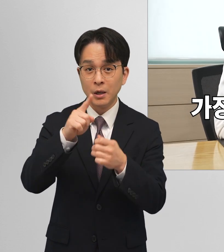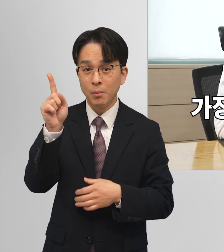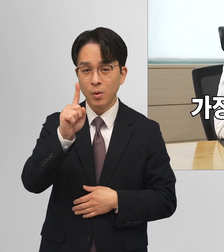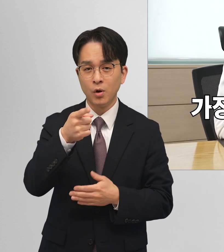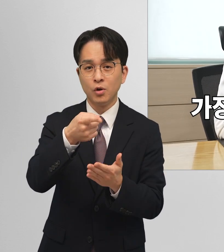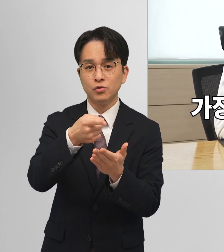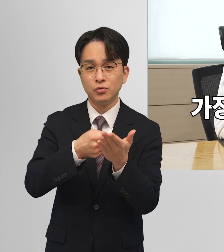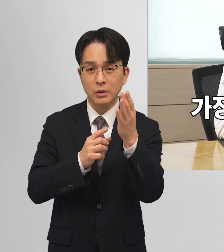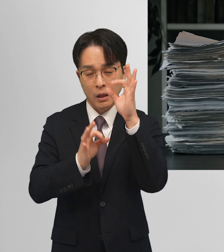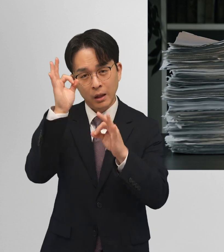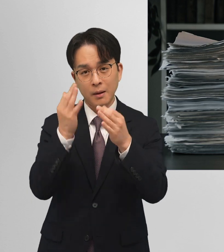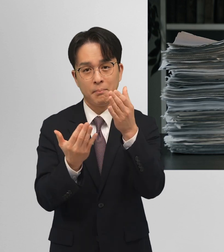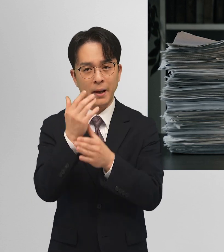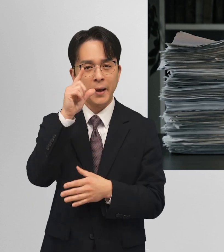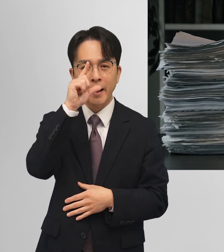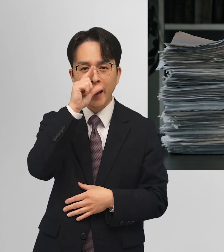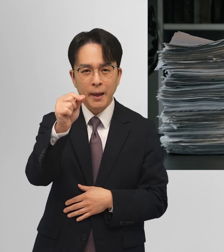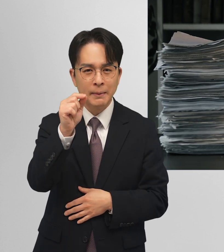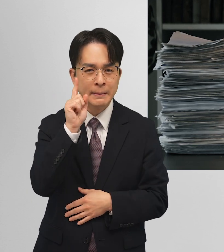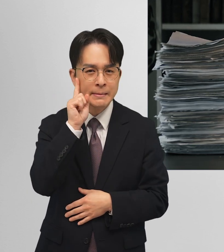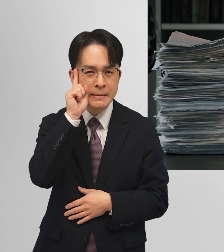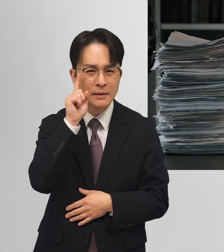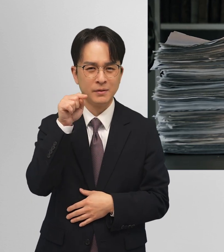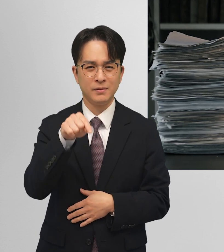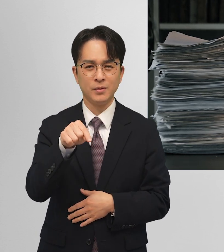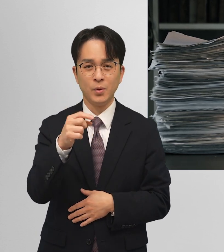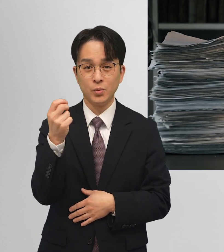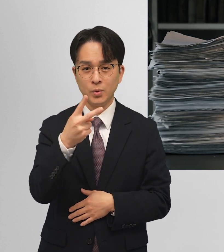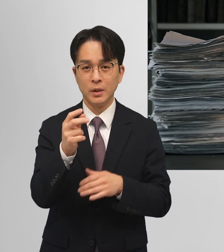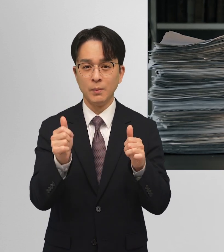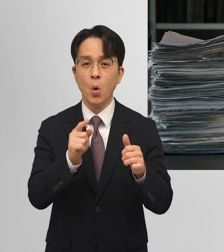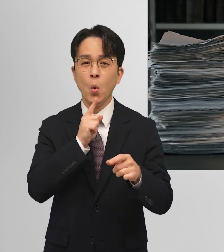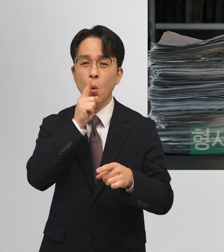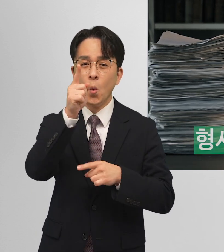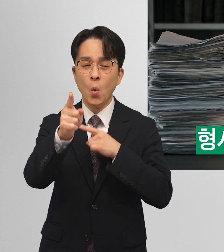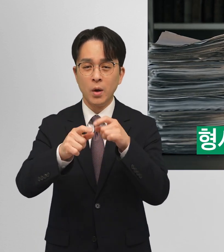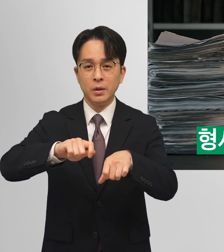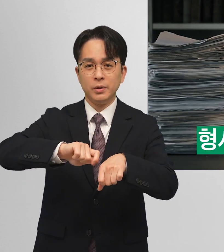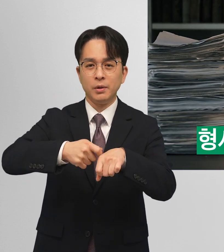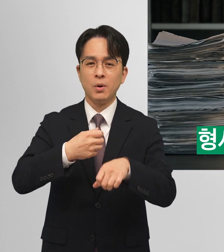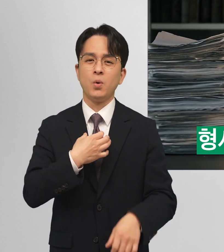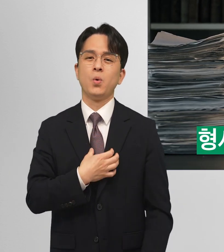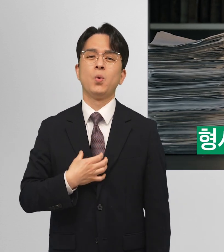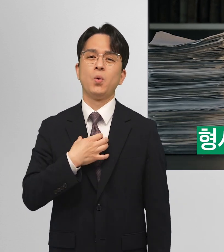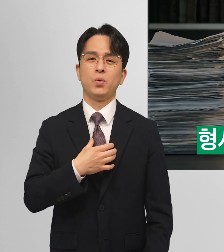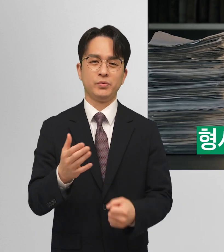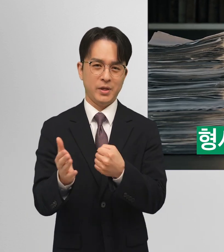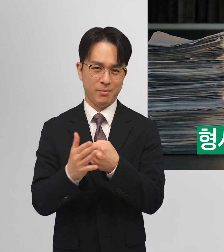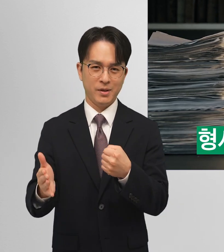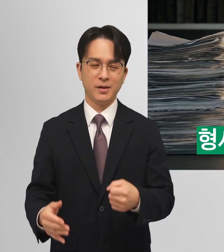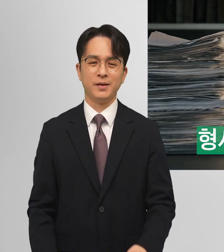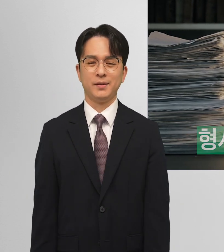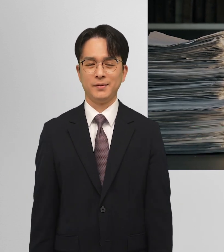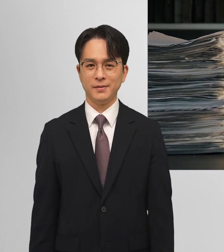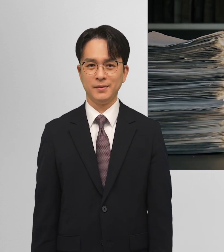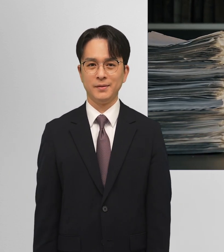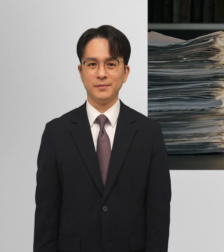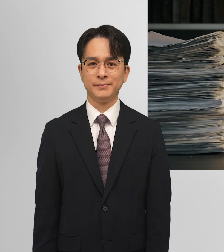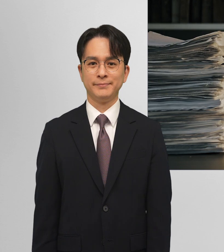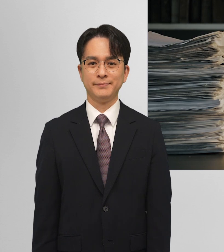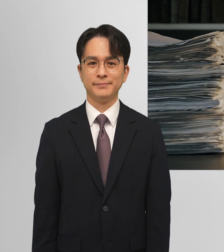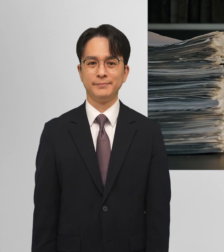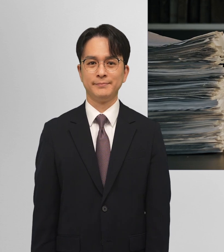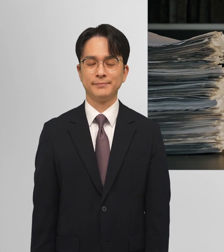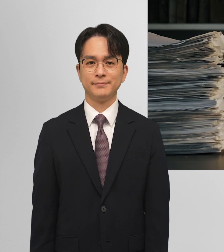즉 의료사고에 따른 스트레스와 그리고 잦은 의료 분쟁으로 인한 형사처벌의 두려움, 민사소송에 대한 두려움, 이런